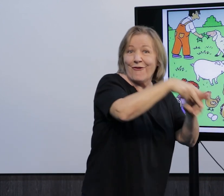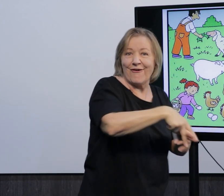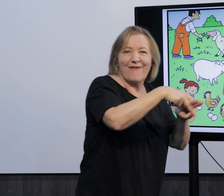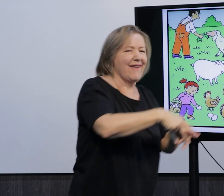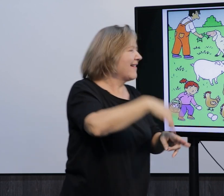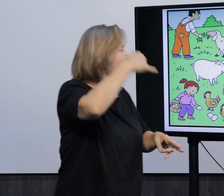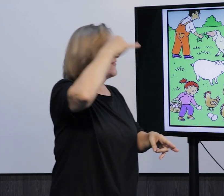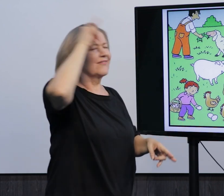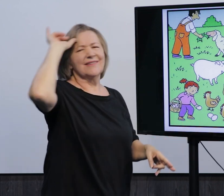onde eu cavalgo.